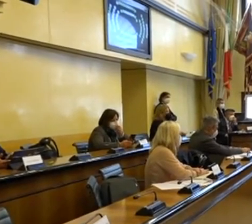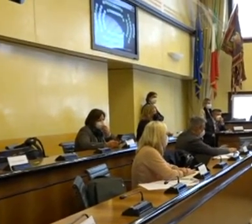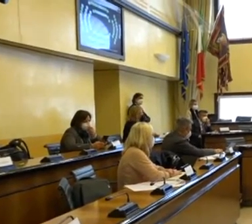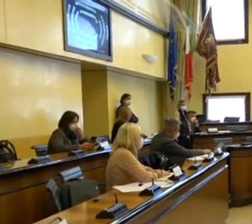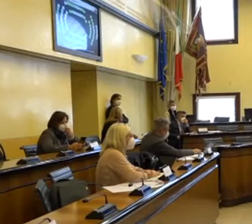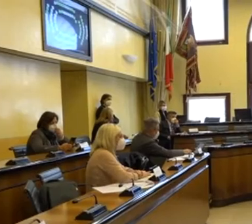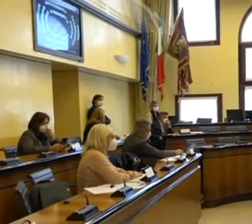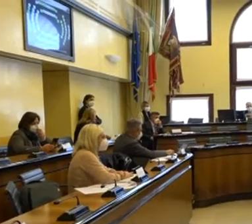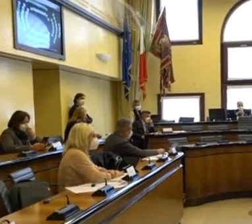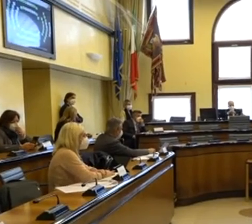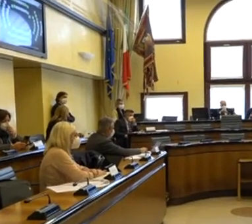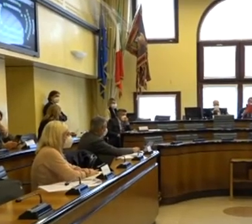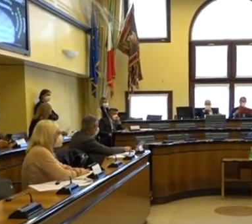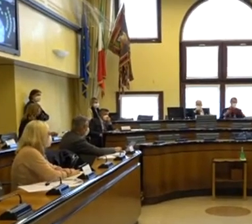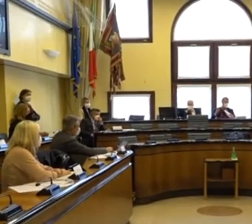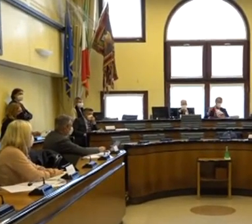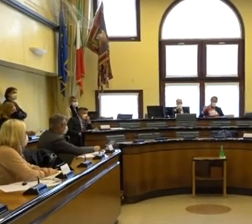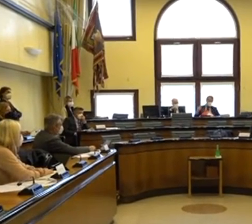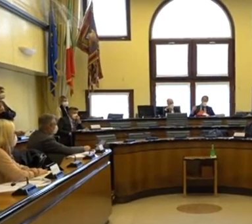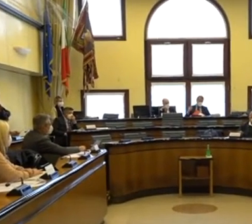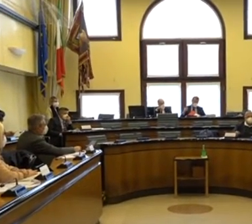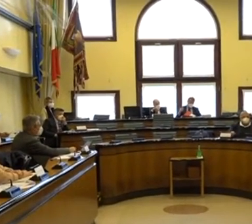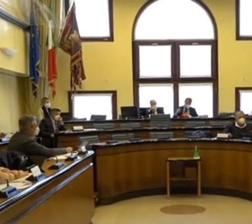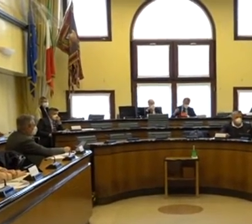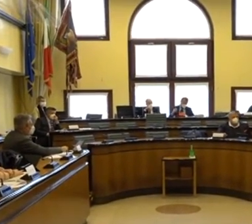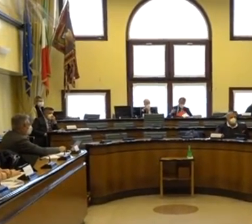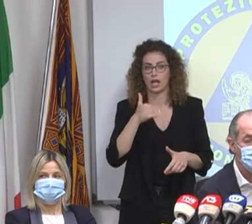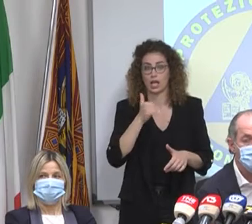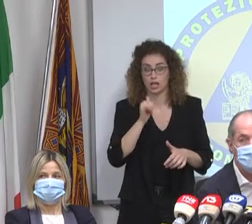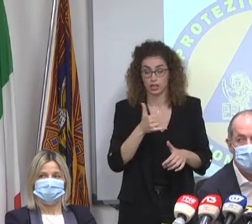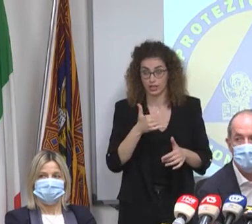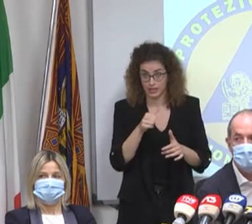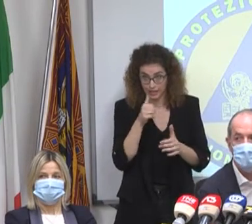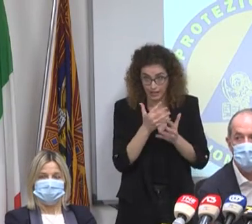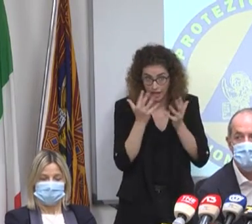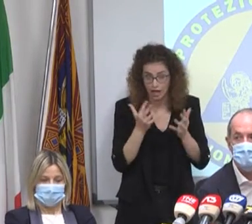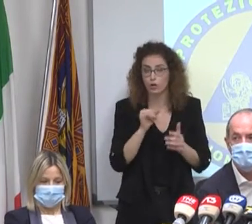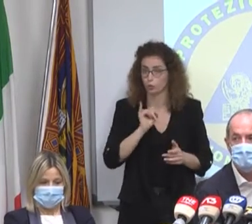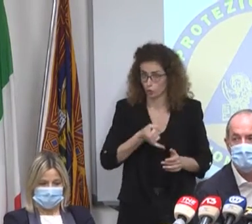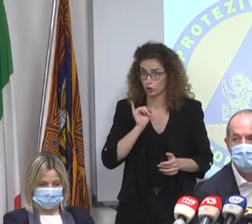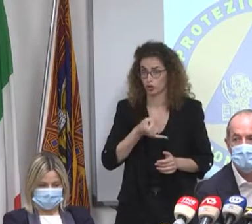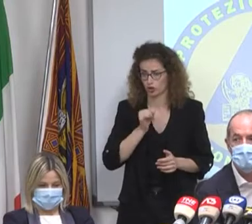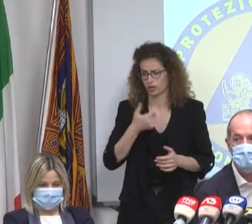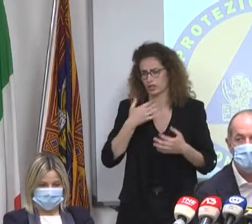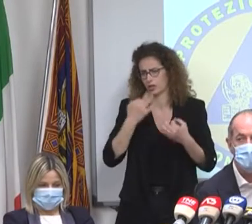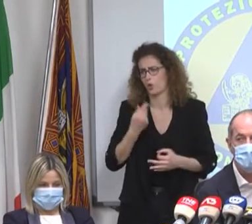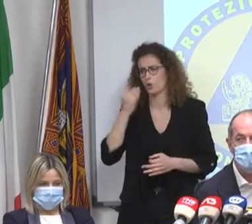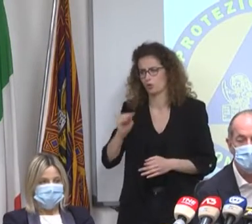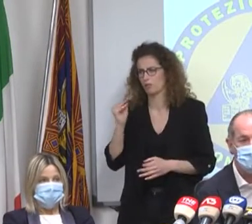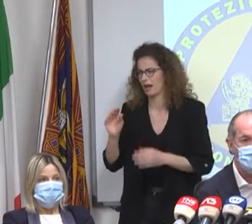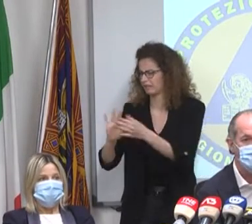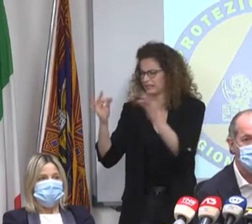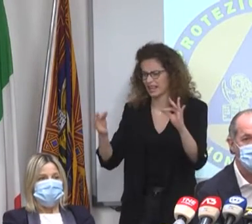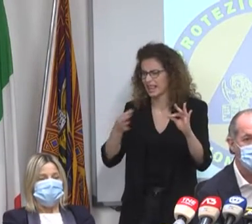dai propri uffici come di consueto causa Covid, proprio per dare un segnale, si aspettavano che il presidente si recasse lì invece che nella sede